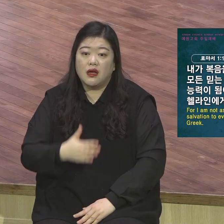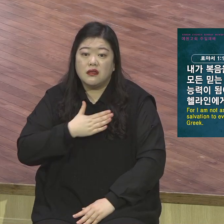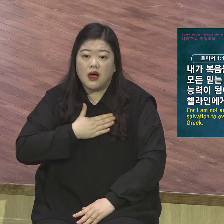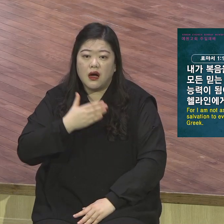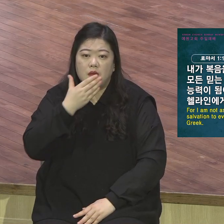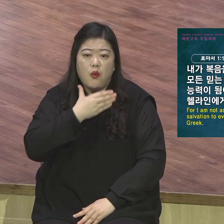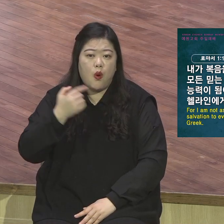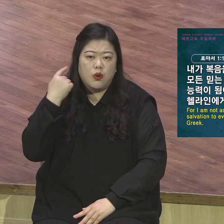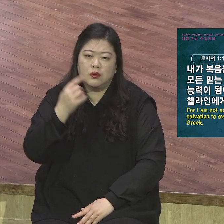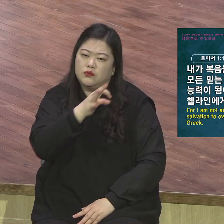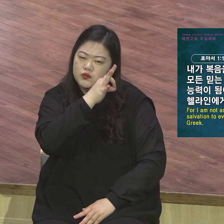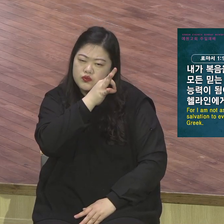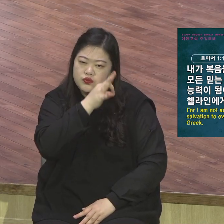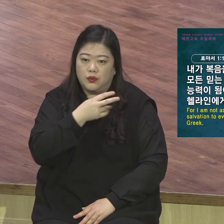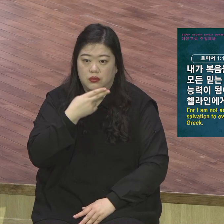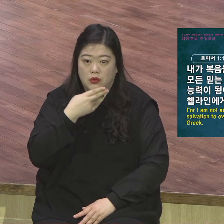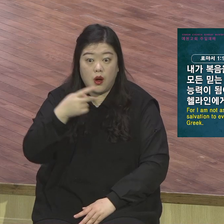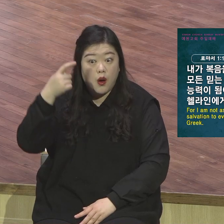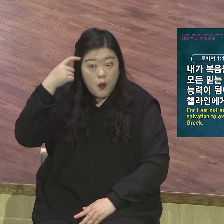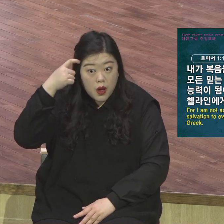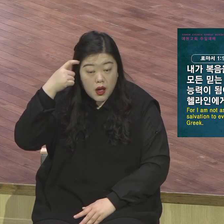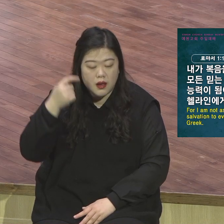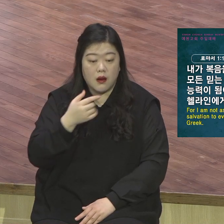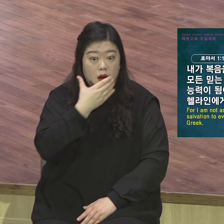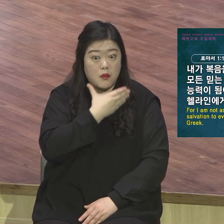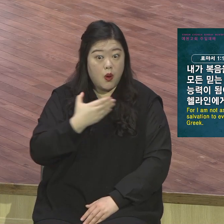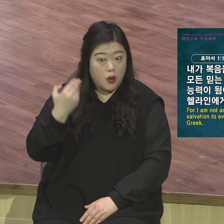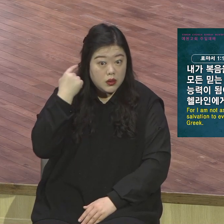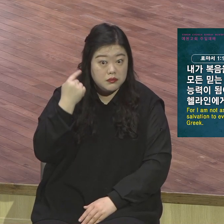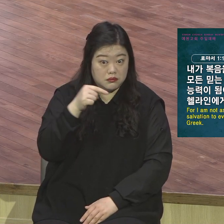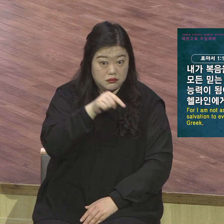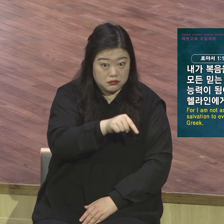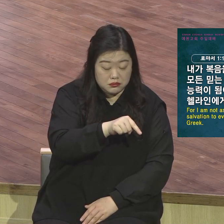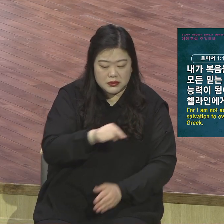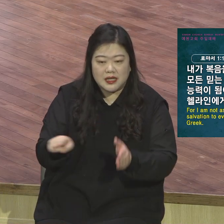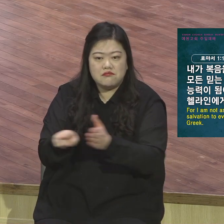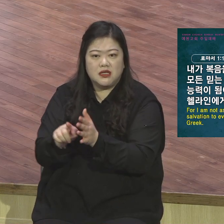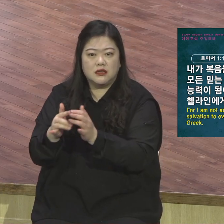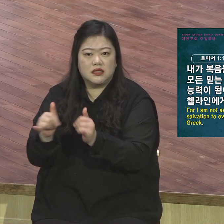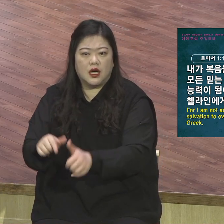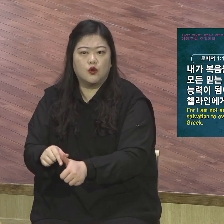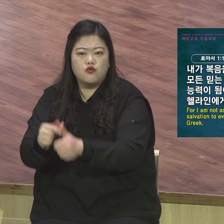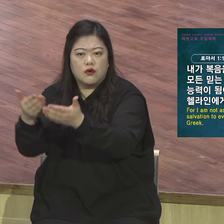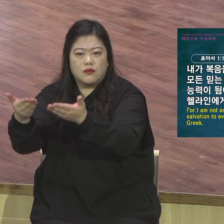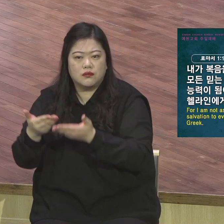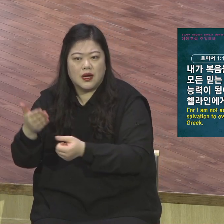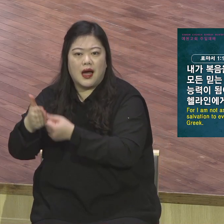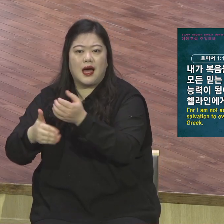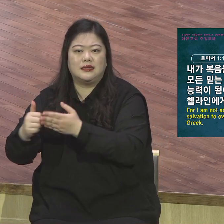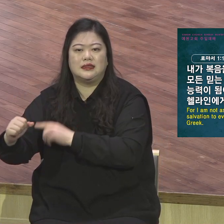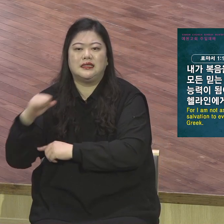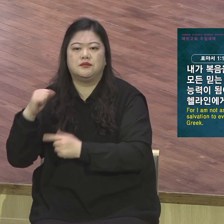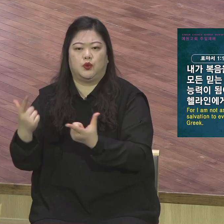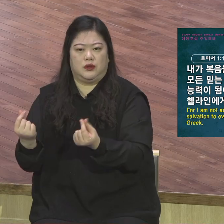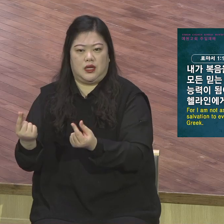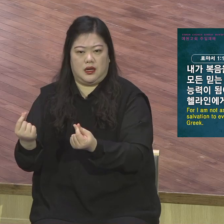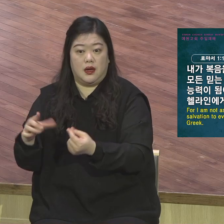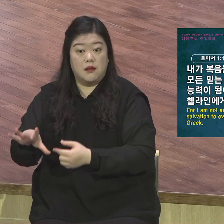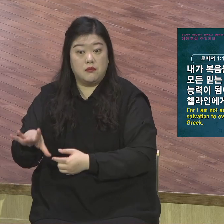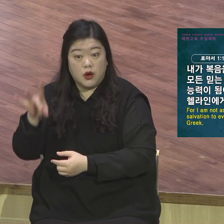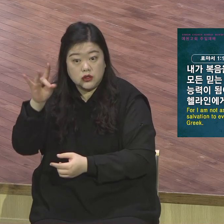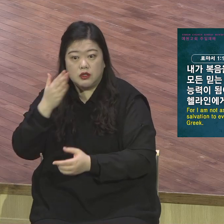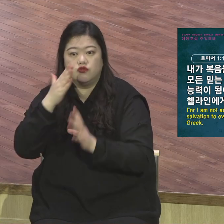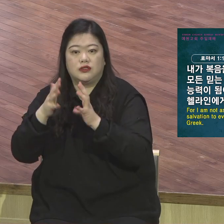부끄러워하지 아니하노니 이 복음은 모든 믿는 자에게 구원을 주시는 하나님의 능력이 됨이라. 먼저는